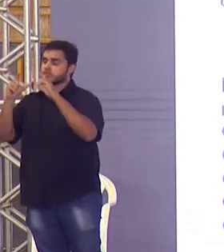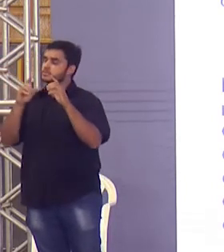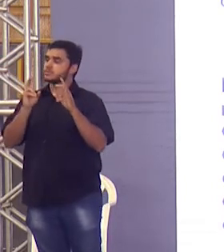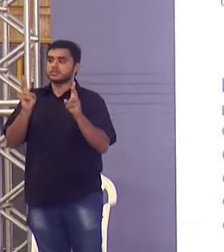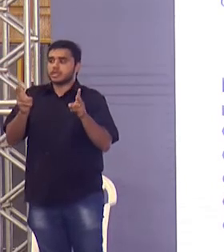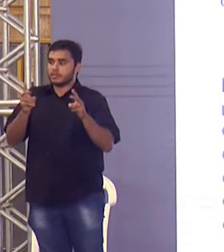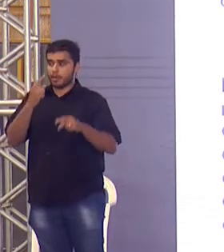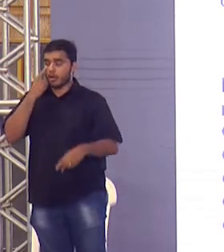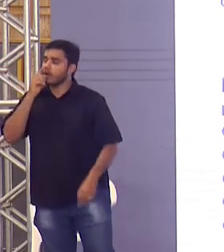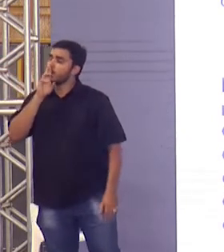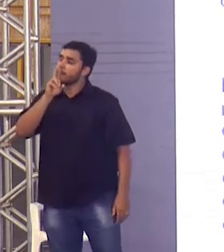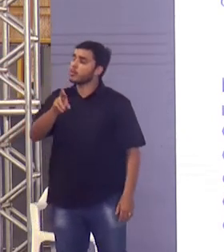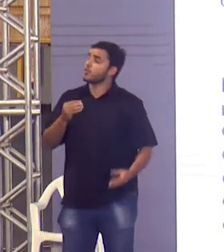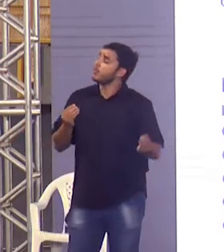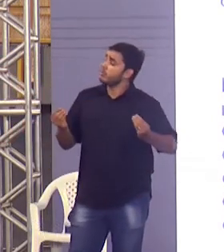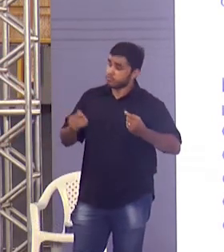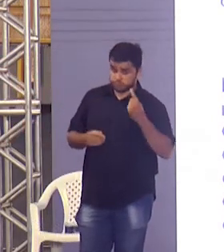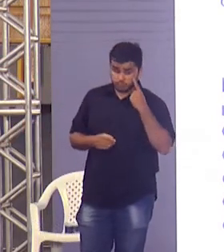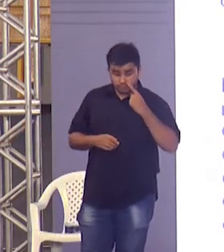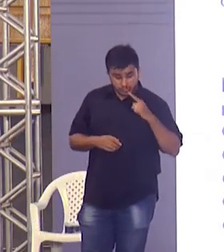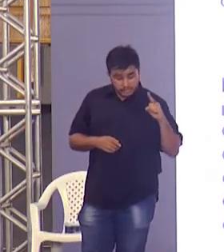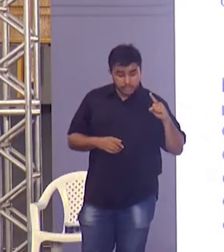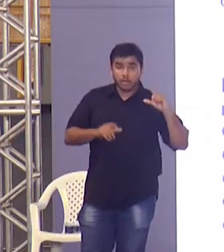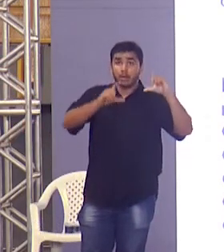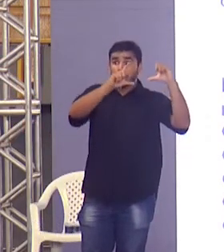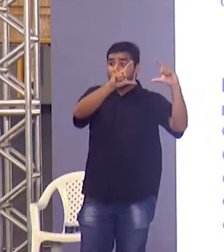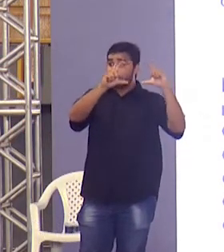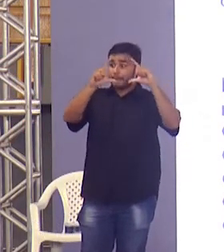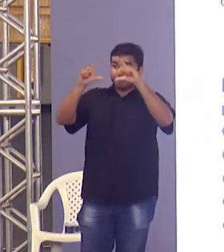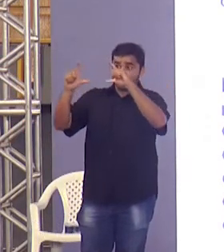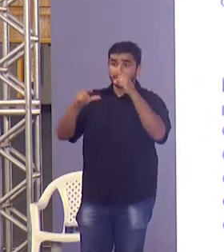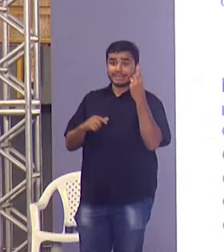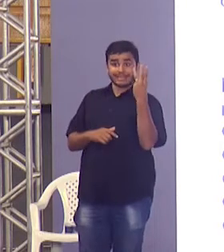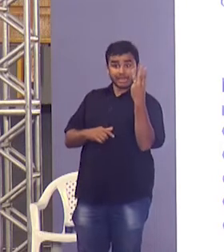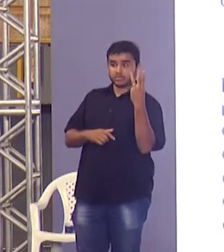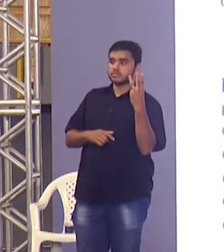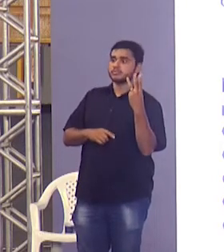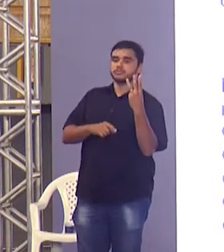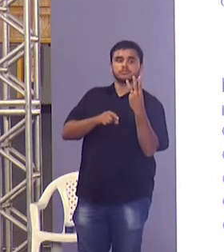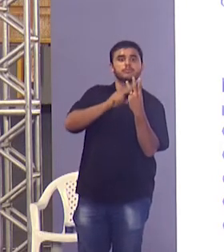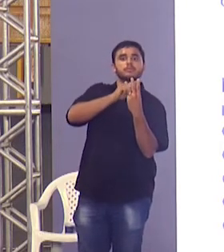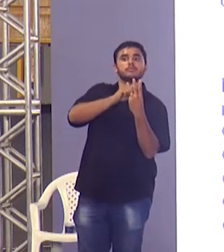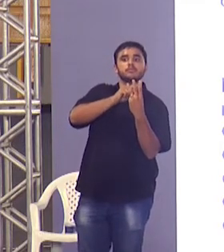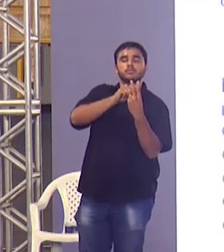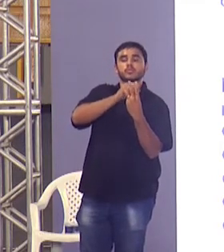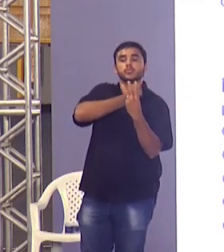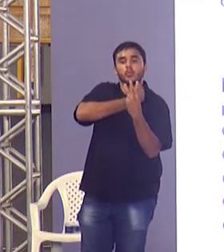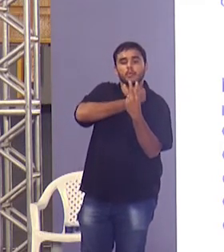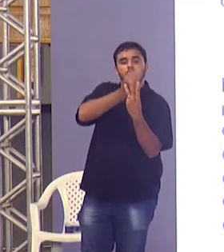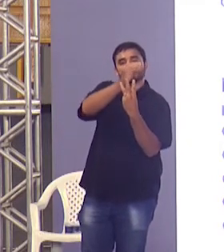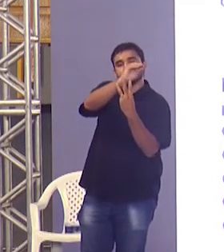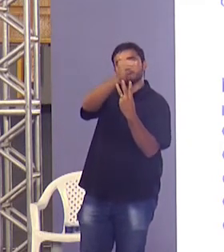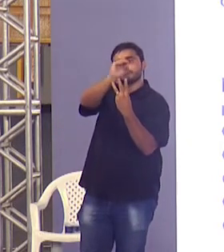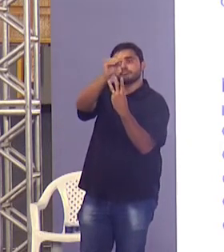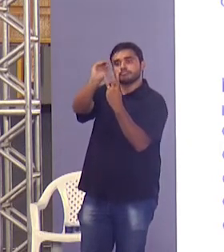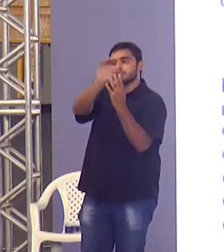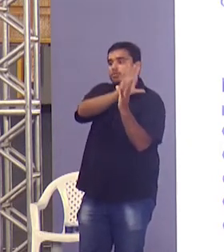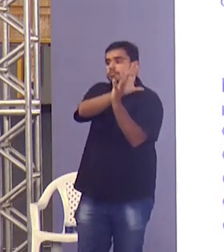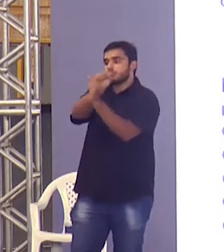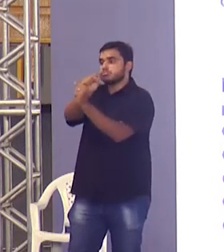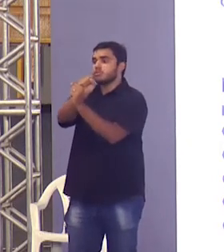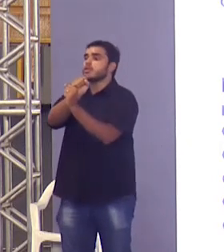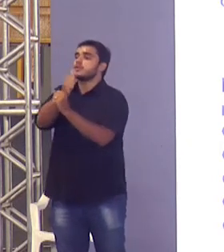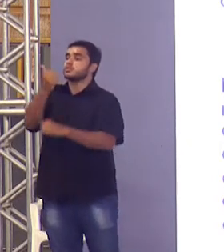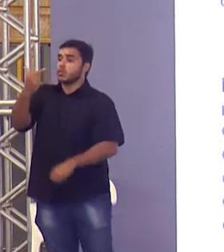assim. Cada 3 que eu pegar vizinhos, a soma tem que dar 12. Aí a pergunta